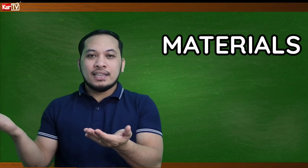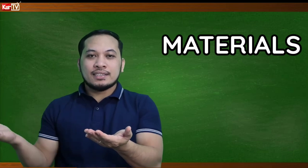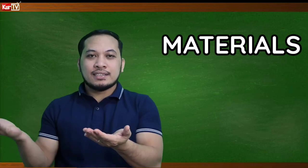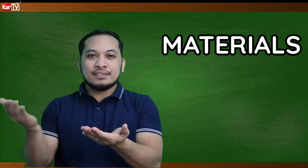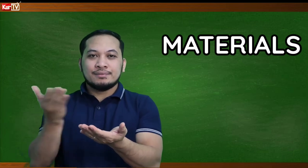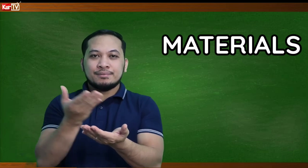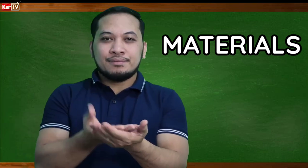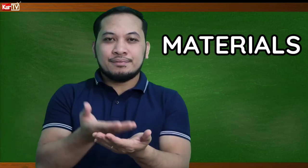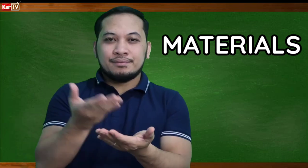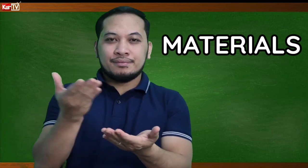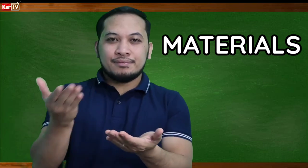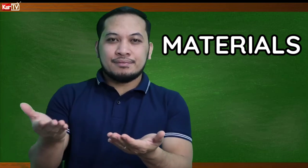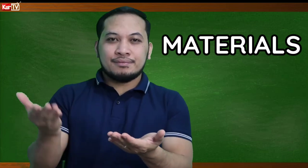Materials.